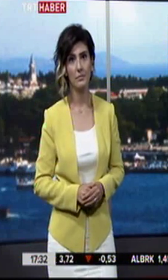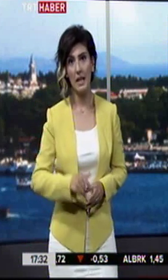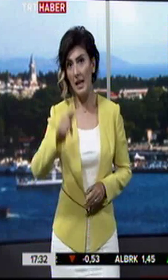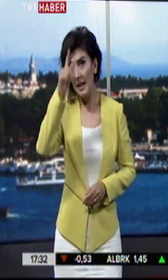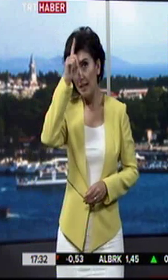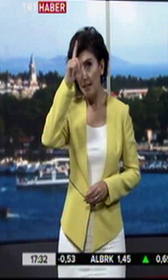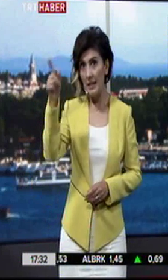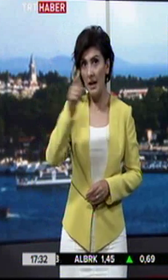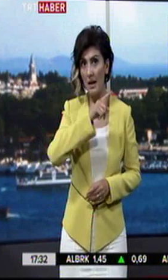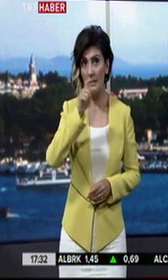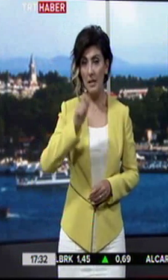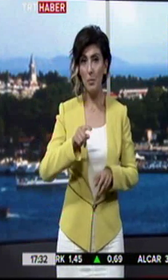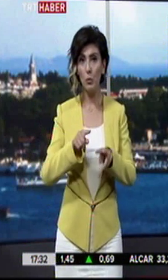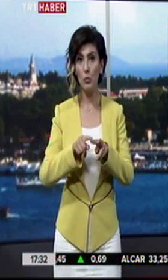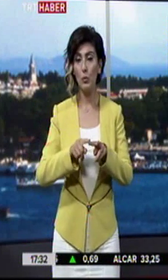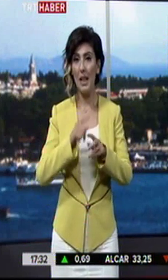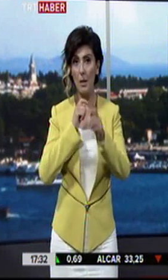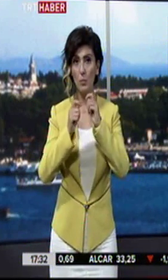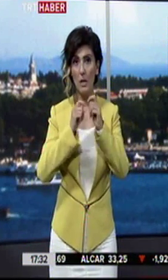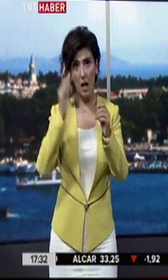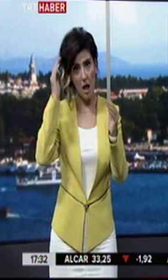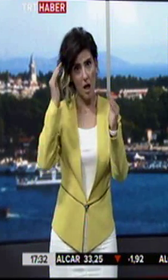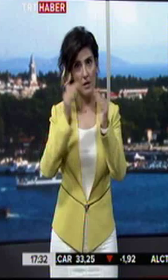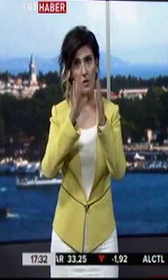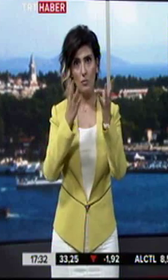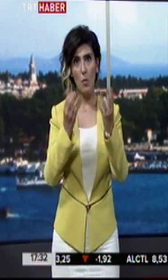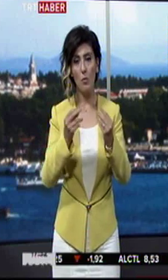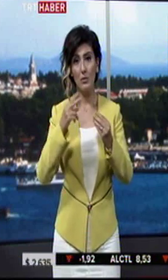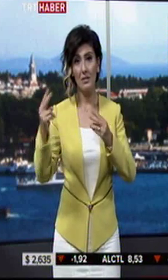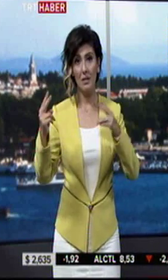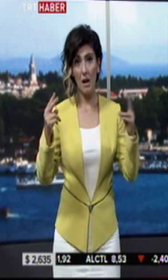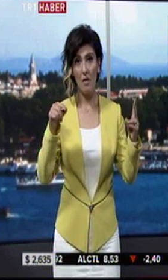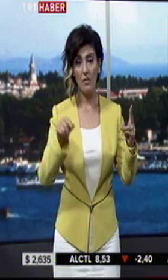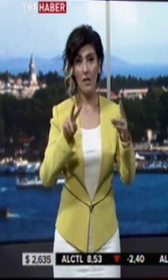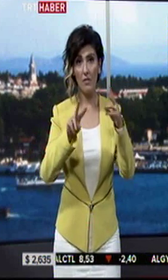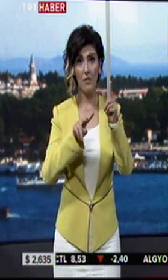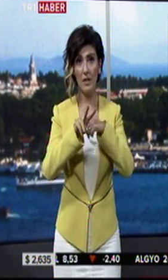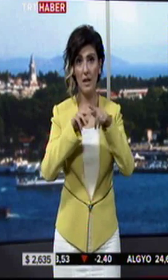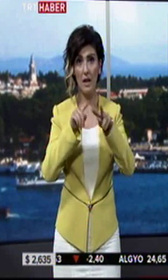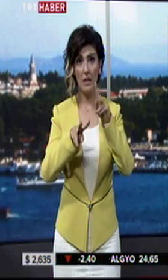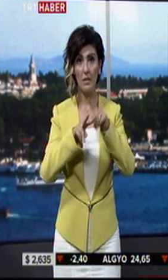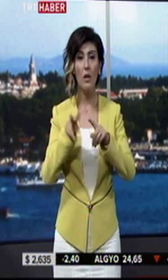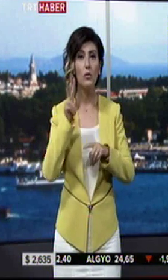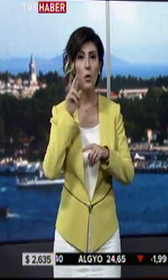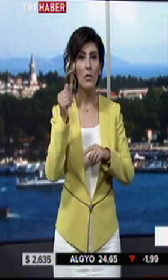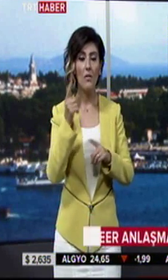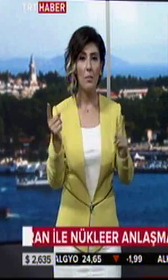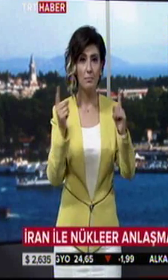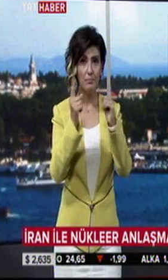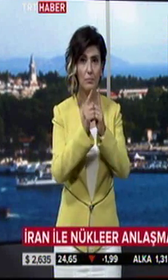İran'la yürütülen nükleer müzakerelerde anlaşmaya varıldı. Taraflar Viyana'da son kez bir araya geldi ve sonrasında